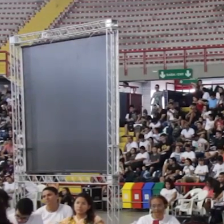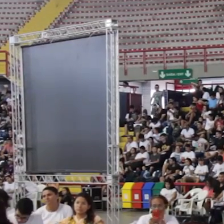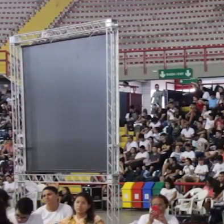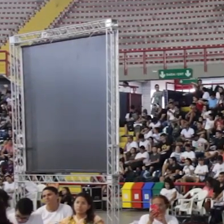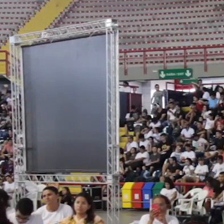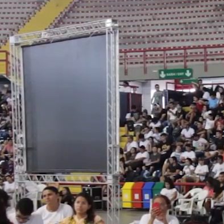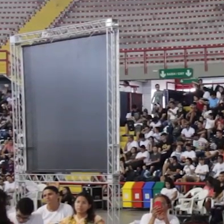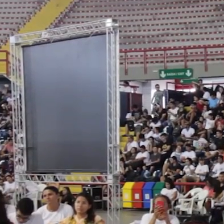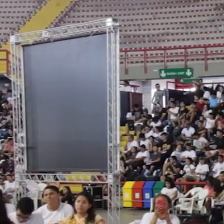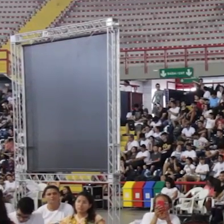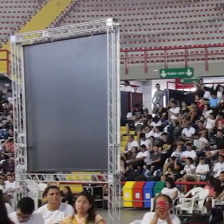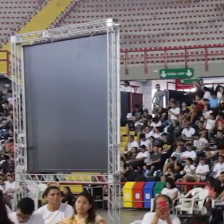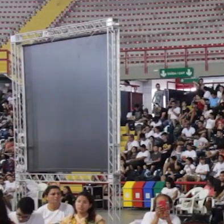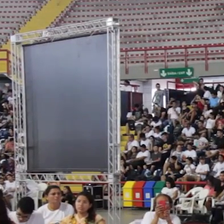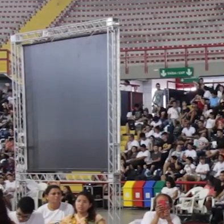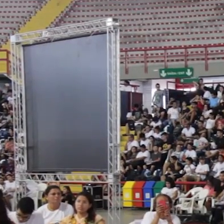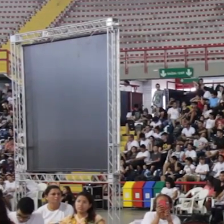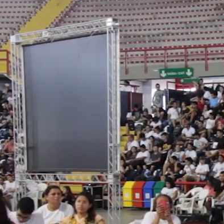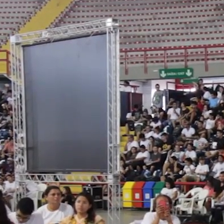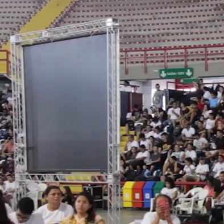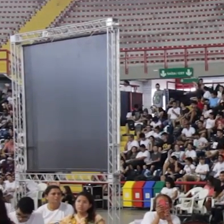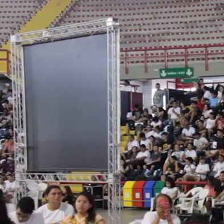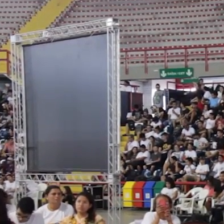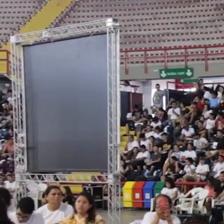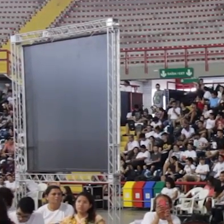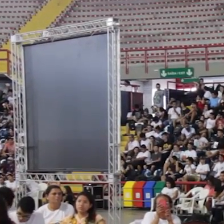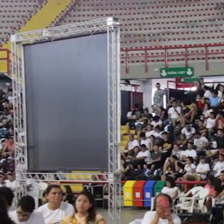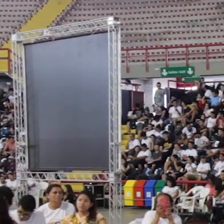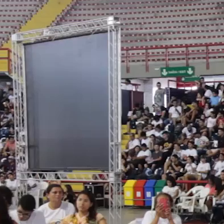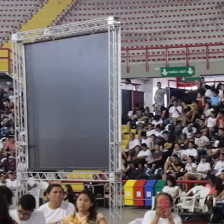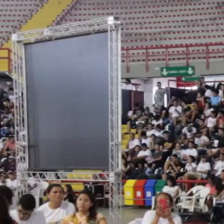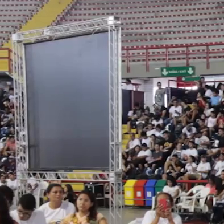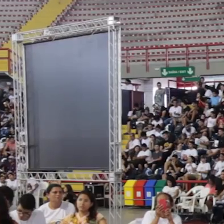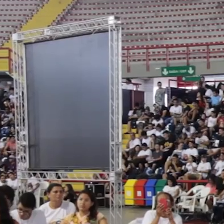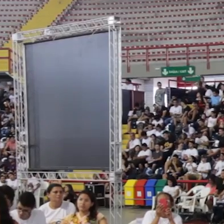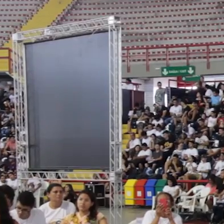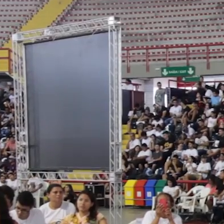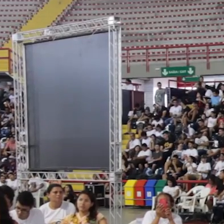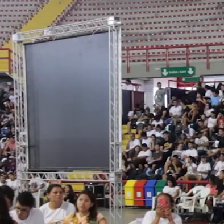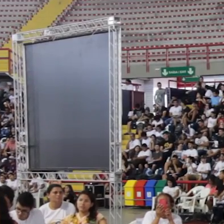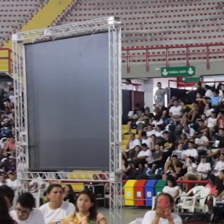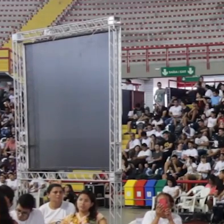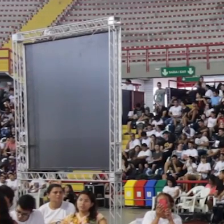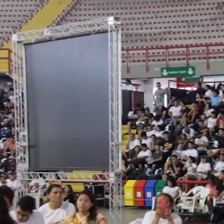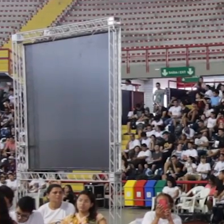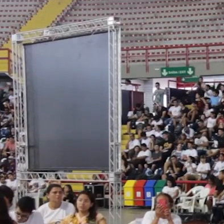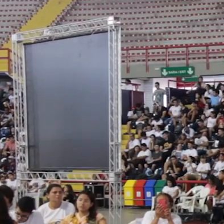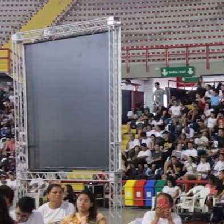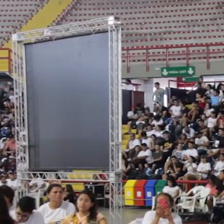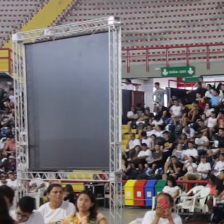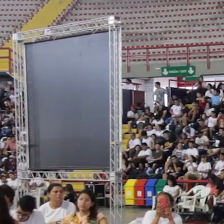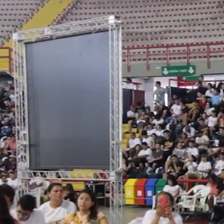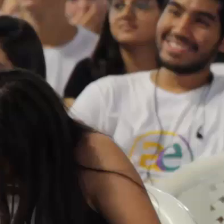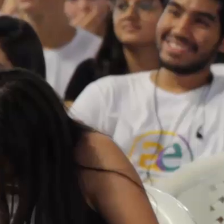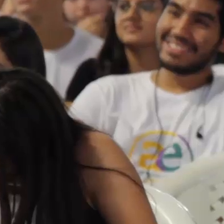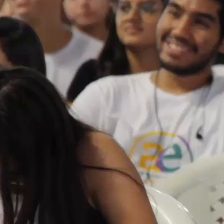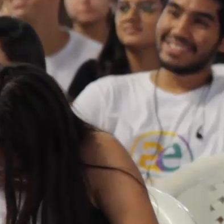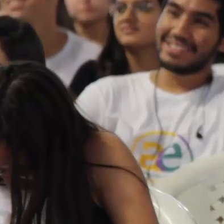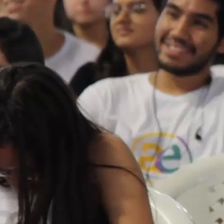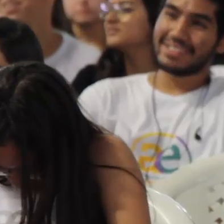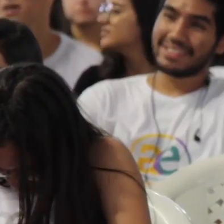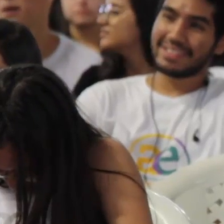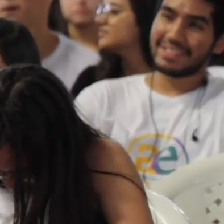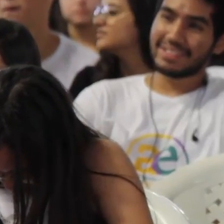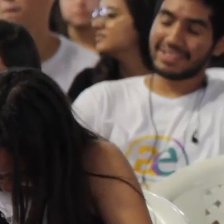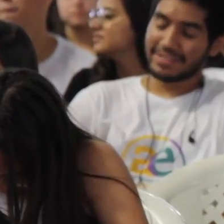com vocês para a gente não escrever o que não se deseja ler. Então lá vou eu. Cabe